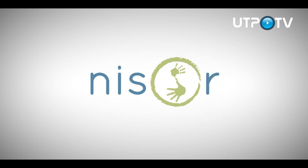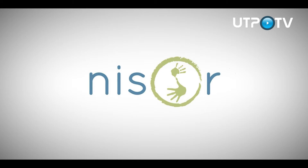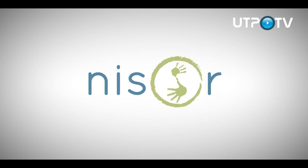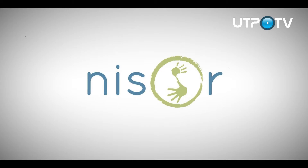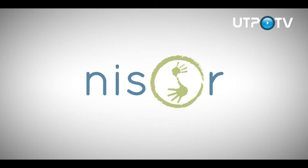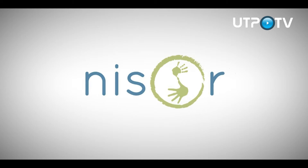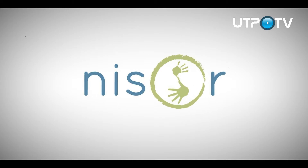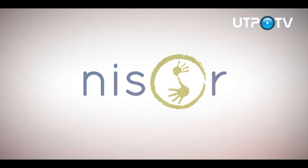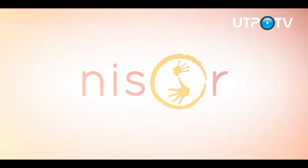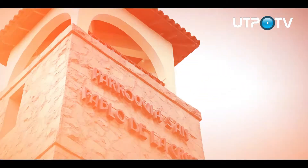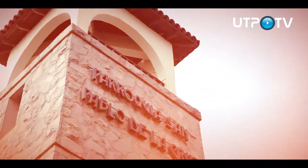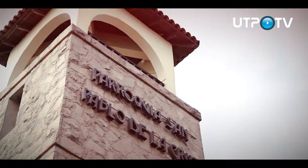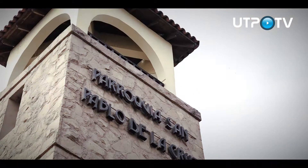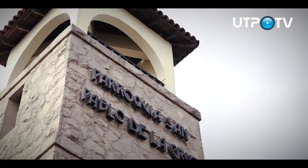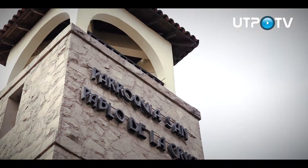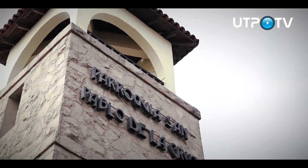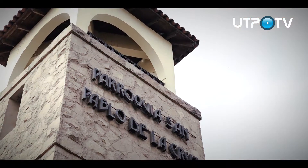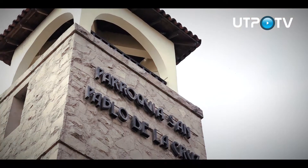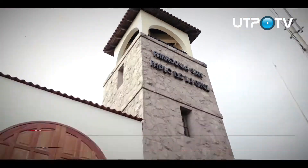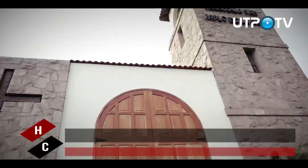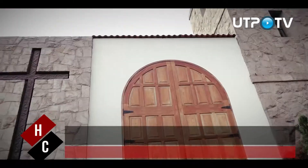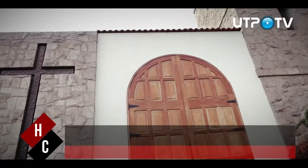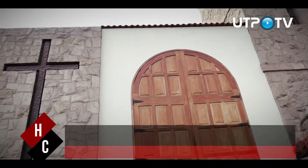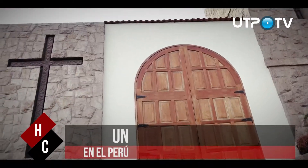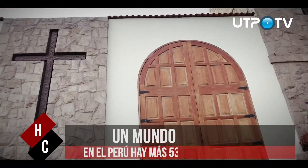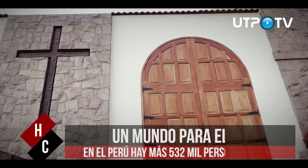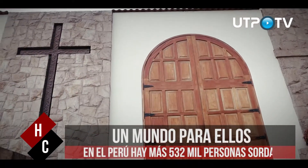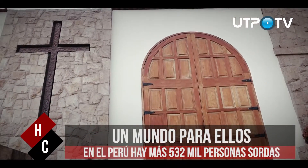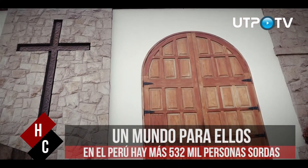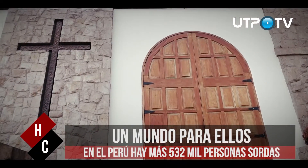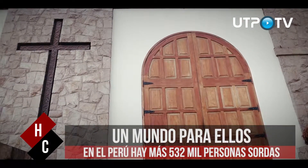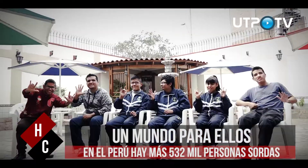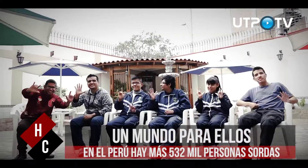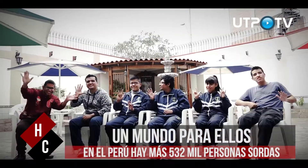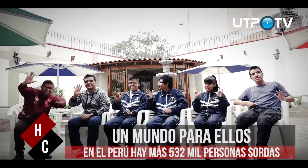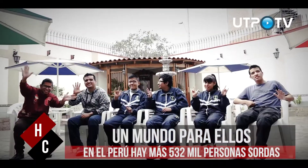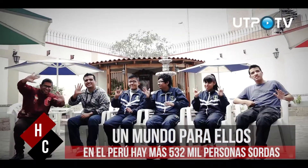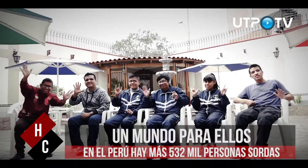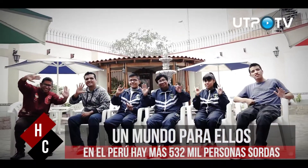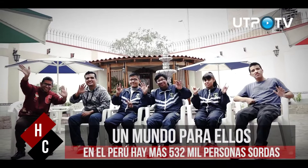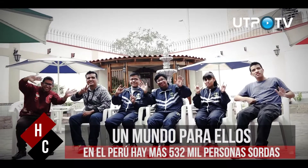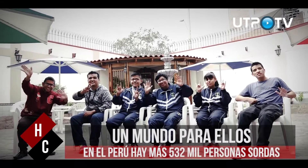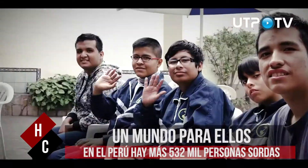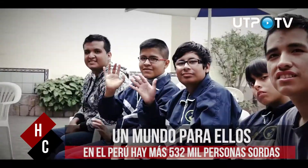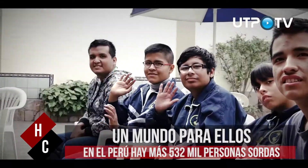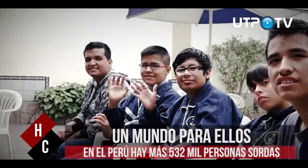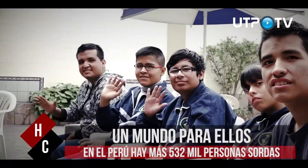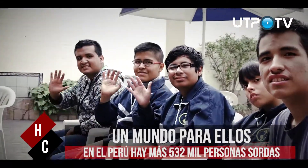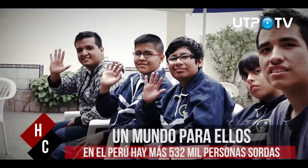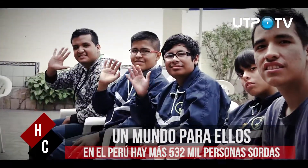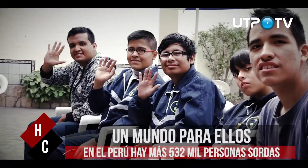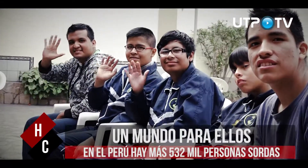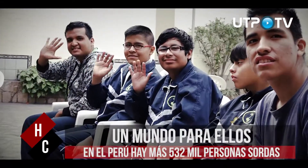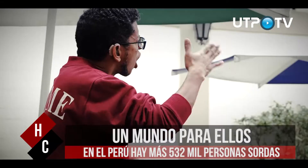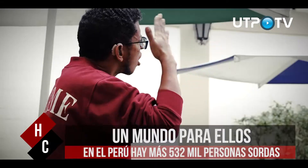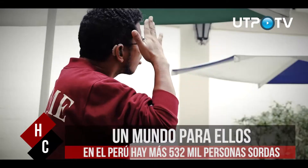Américas NISOR viene luchando hace años por lograr el bienestar y desenvolvimiento en todas las áreas de las personas